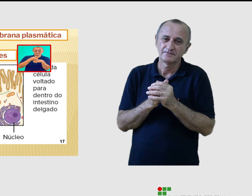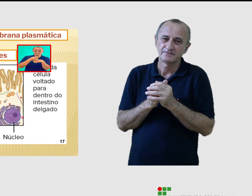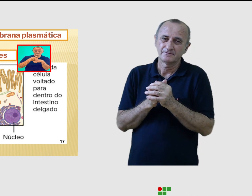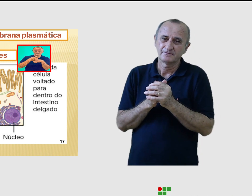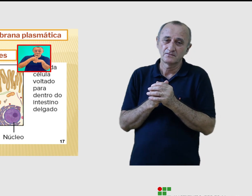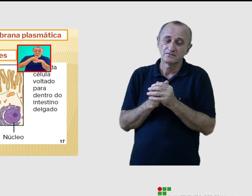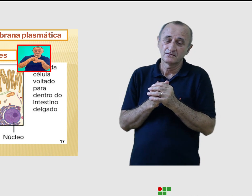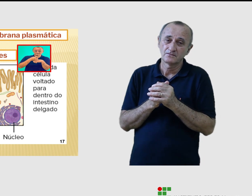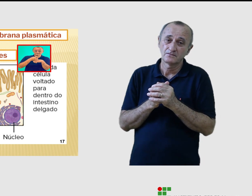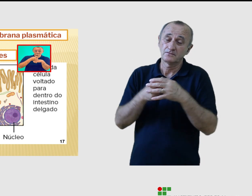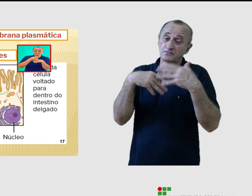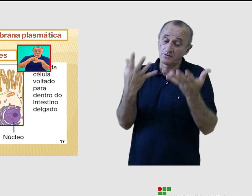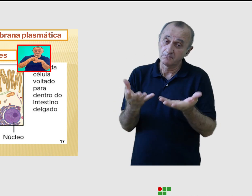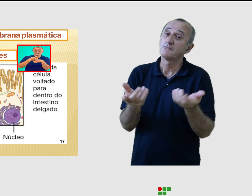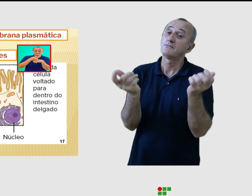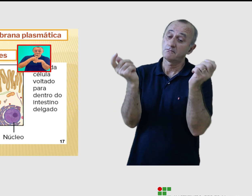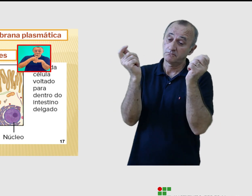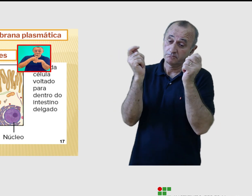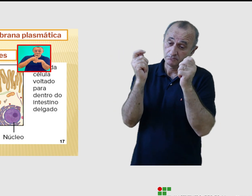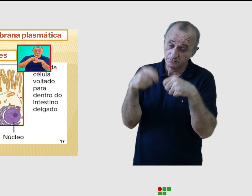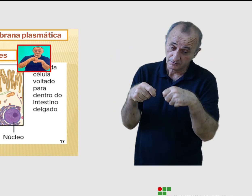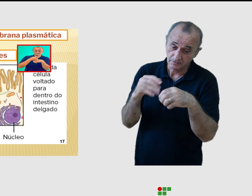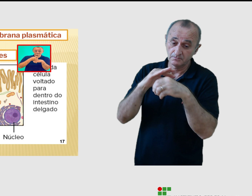diferente da célula da pele.